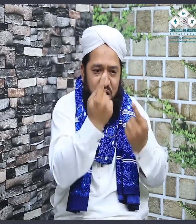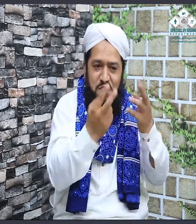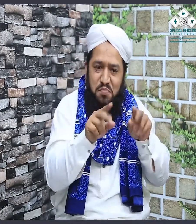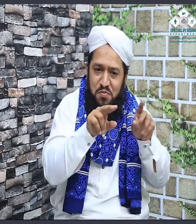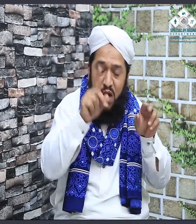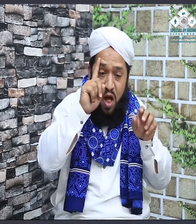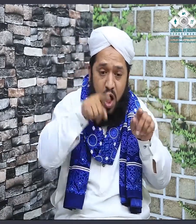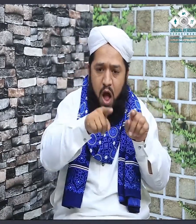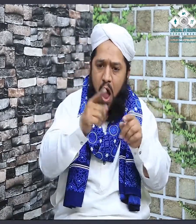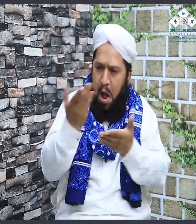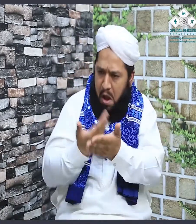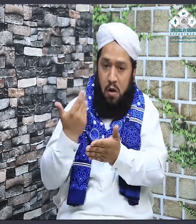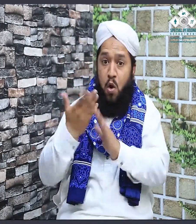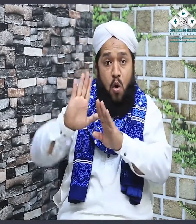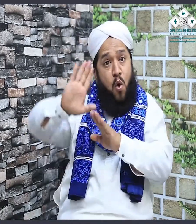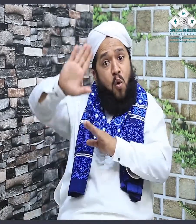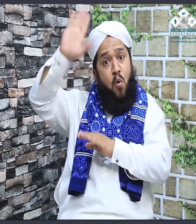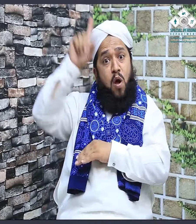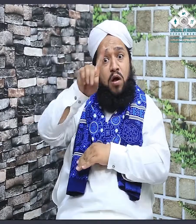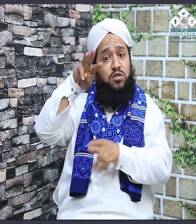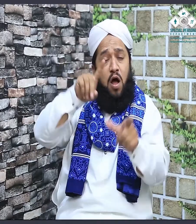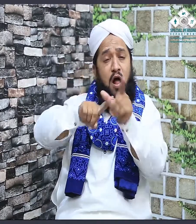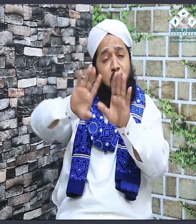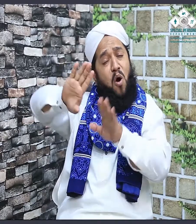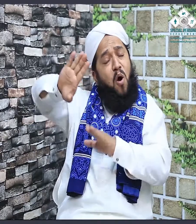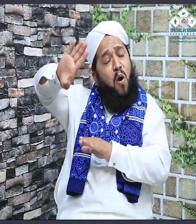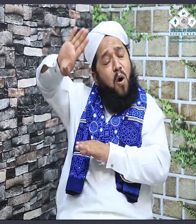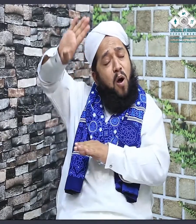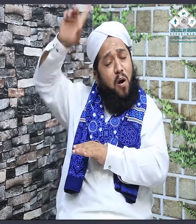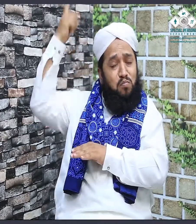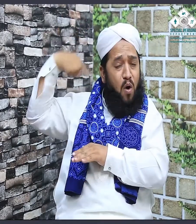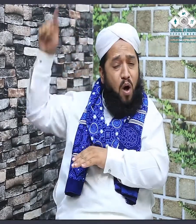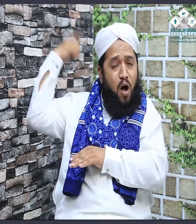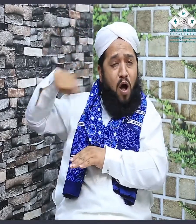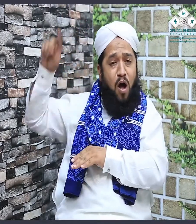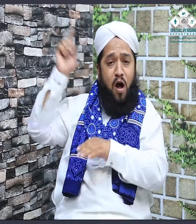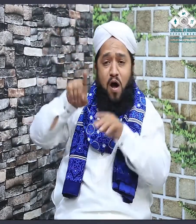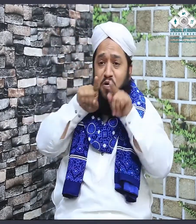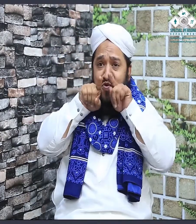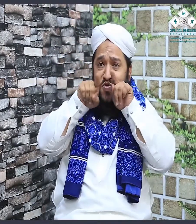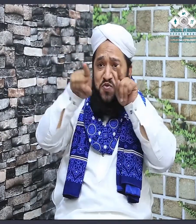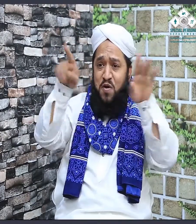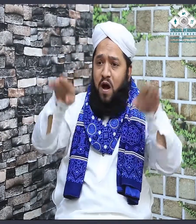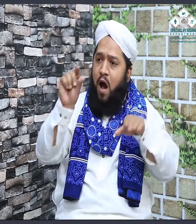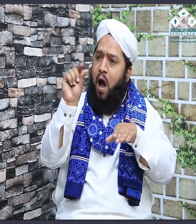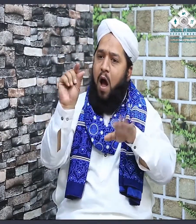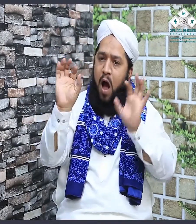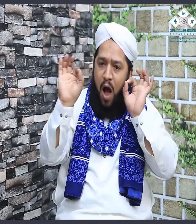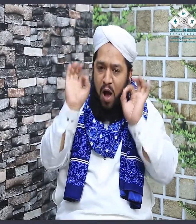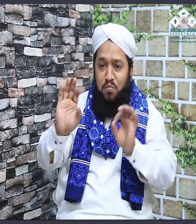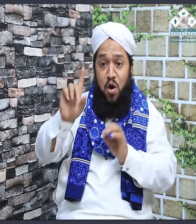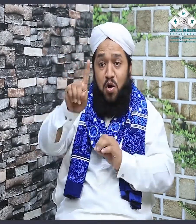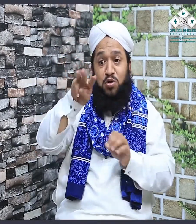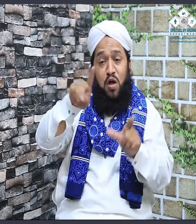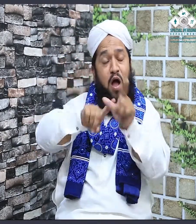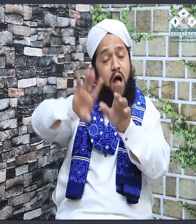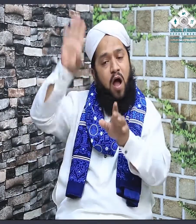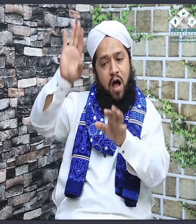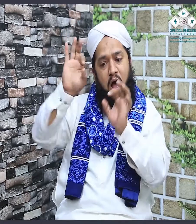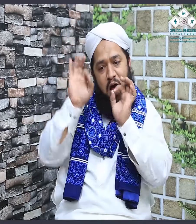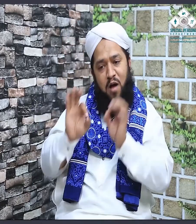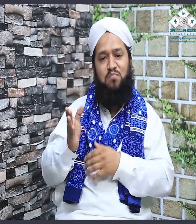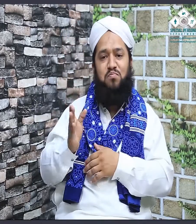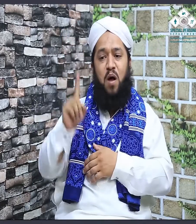یہ ہزاروں سال پرانا, جس کو آپ کہیں کیڑا کہیں یا جانور کہیں, یہ ہزاروں سال پرانا, تھاؤزنڈ ایئرز پہلے بھی یہ موجود تھا, اور